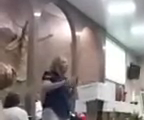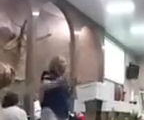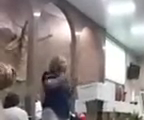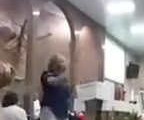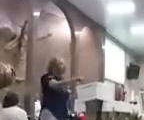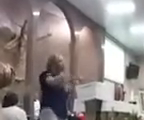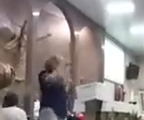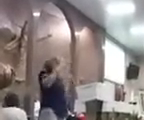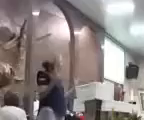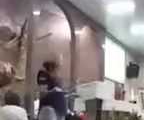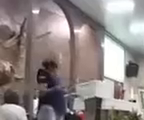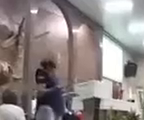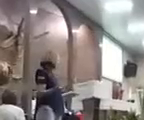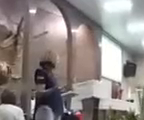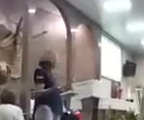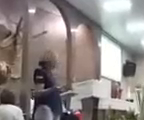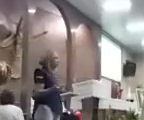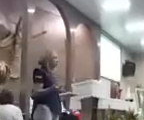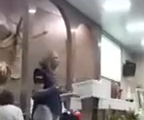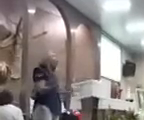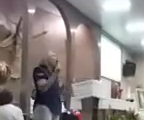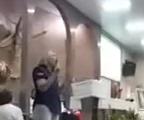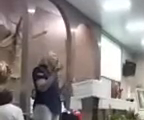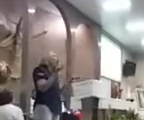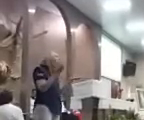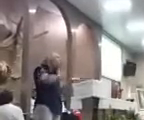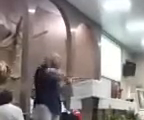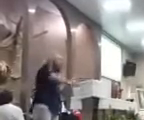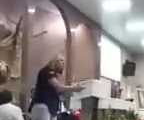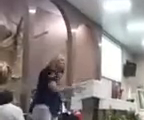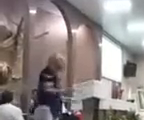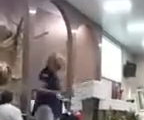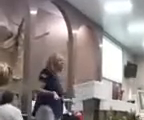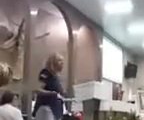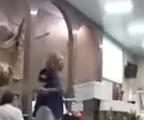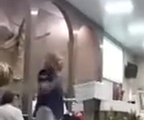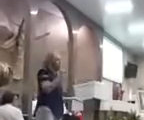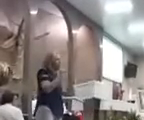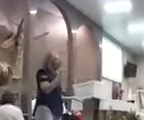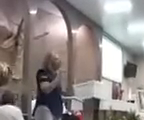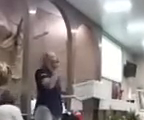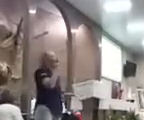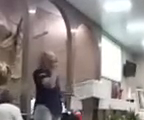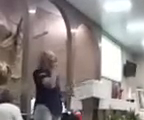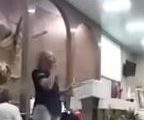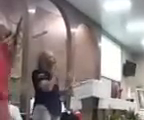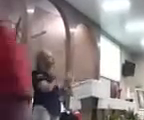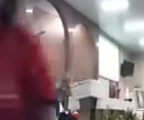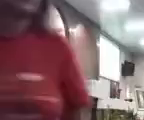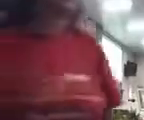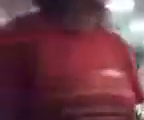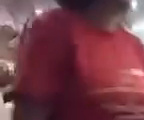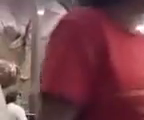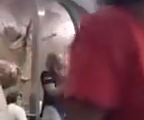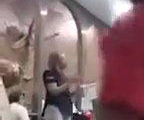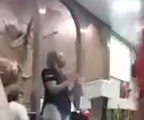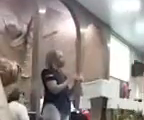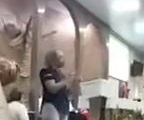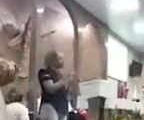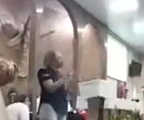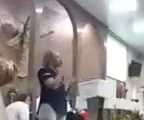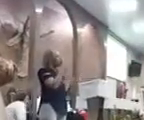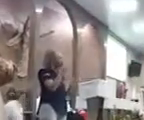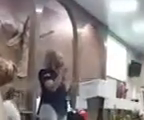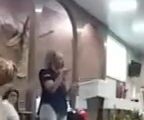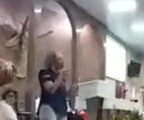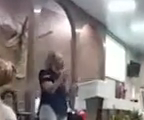uma exclusão muito grande, né? Não vou falar aqui disso não. Jesus que falou, Jesus que disse: